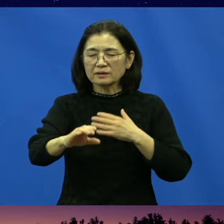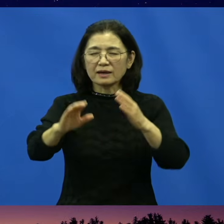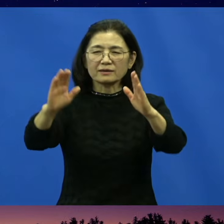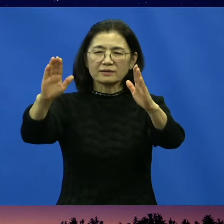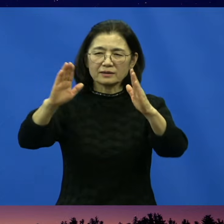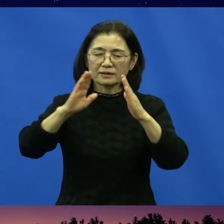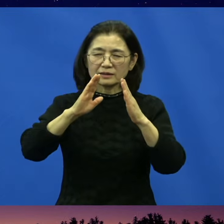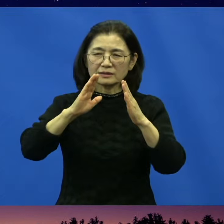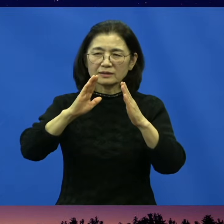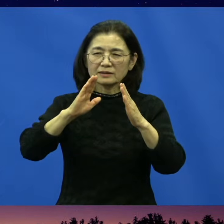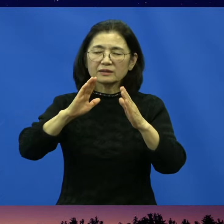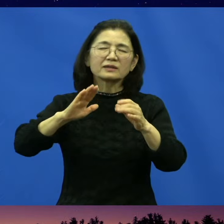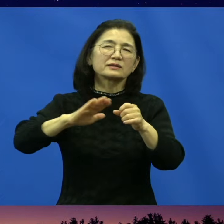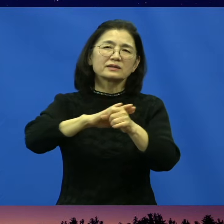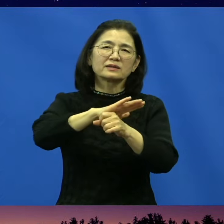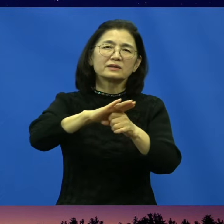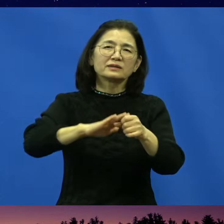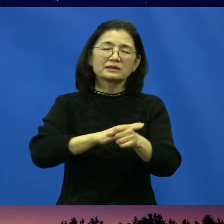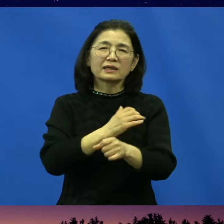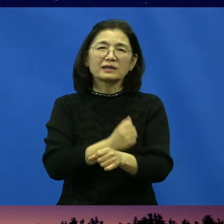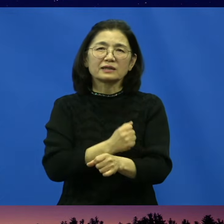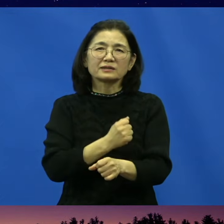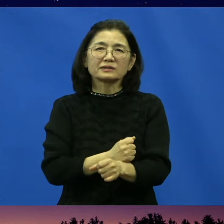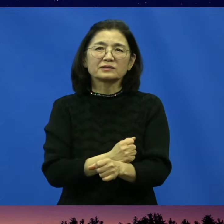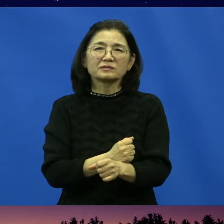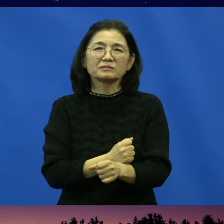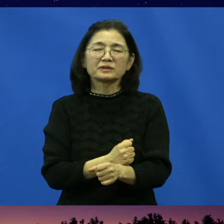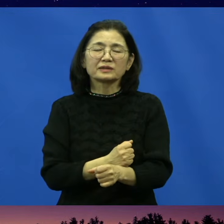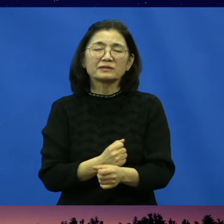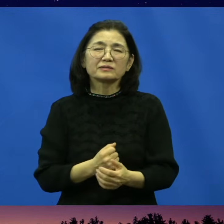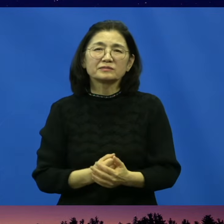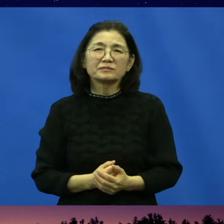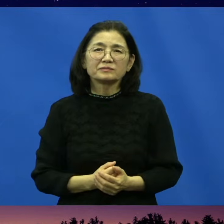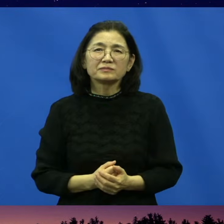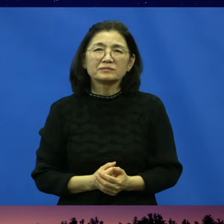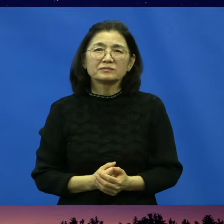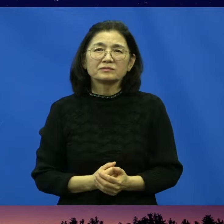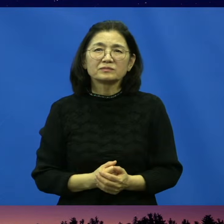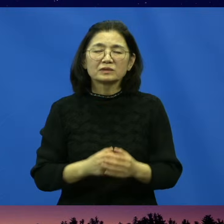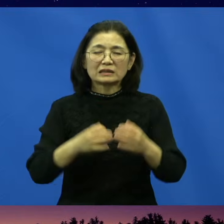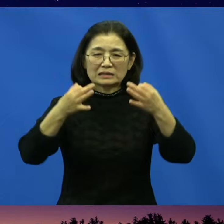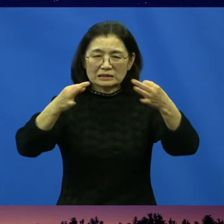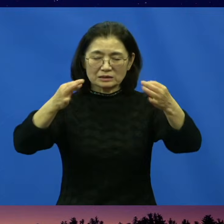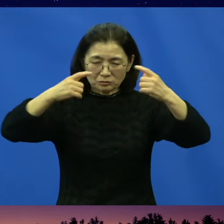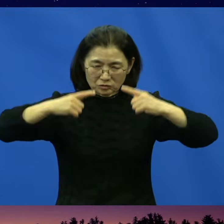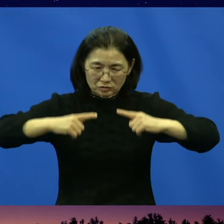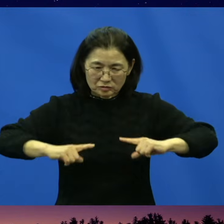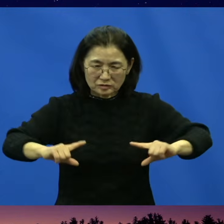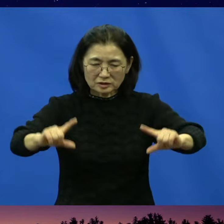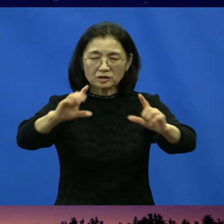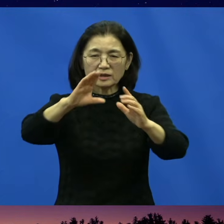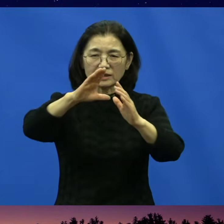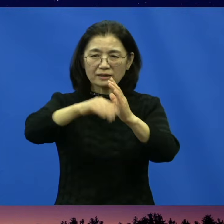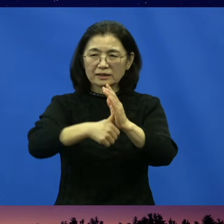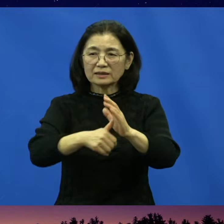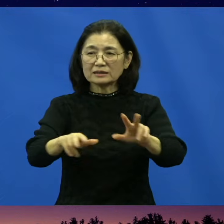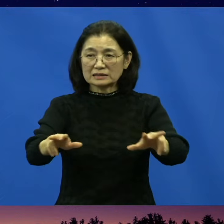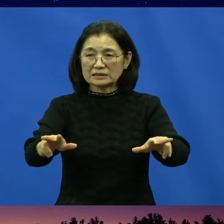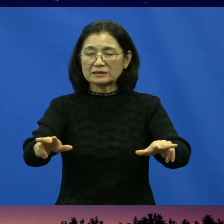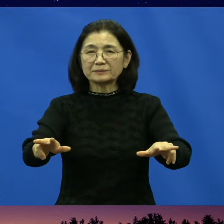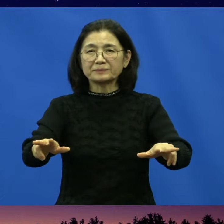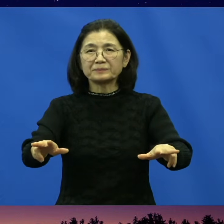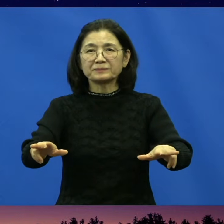여러분, 우리가 이 은혜의 자리 가운데, 이 금철에 정말 마음 놓고 기도할 수 있는 은혜의 자리